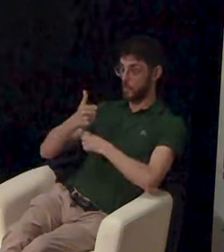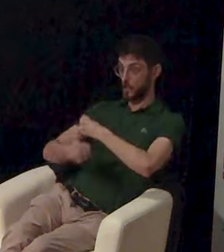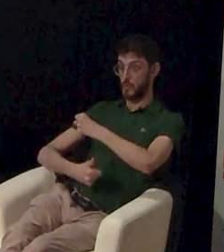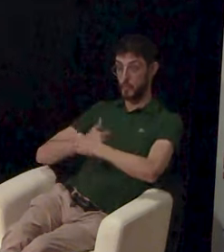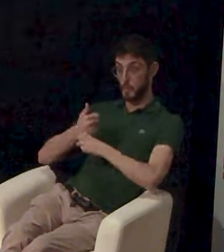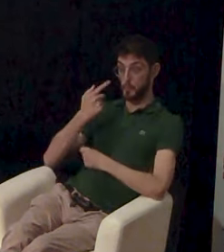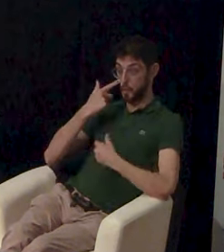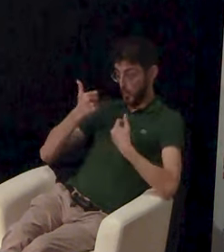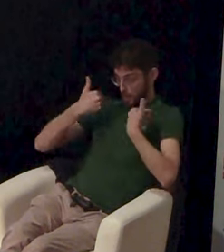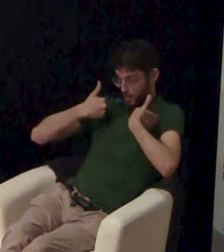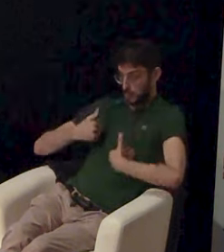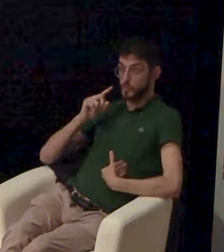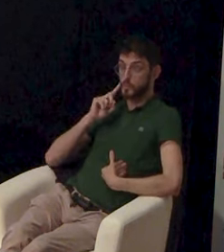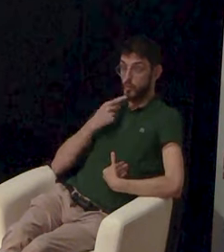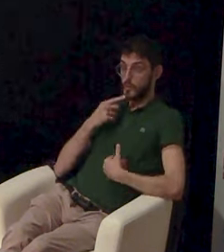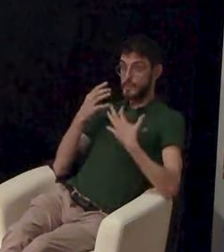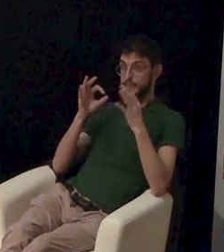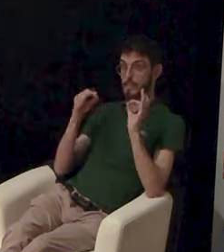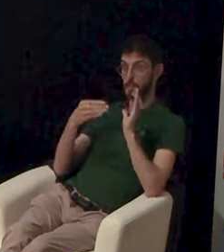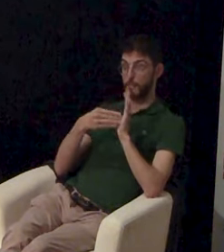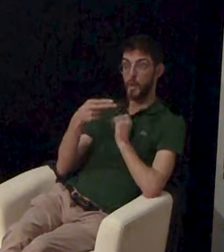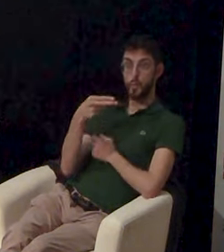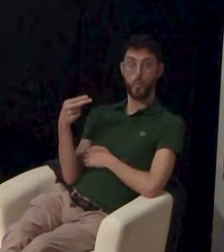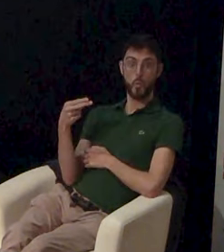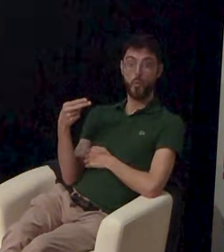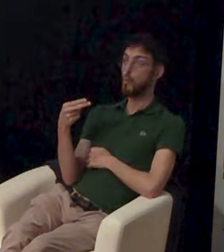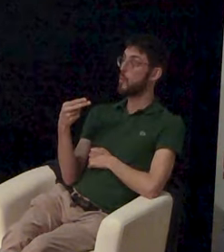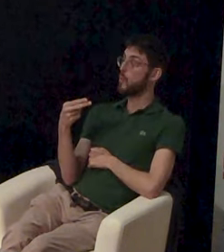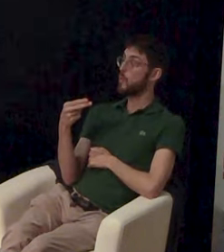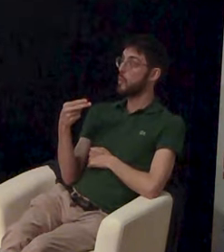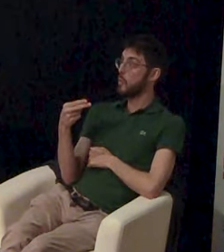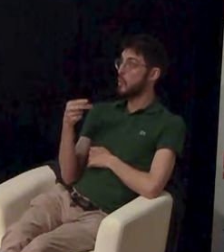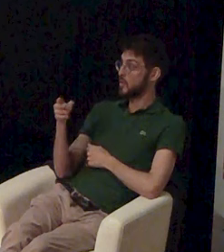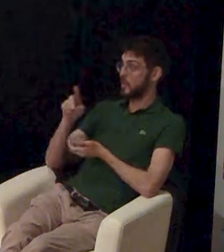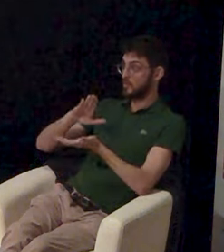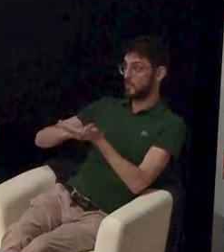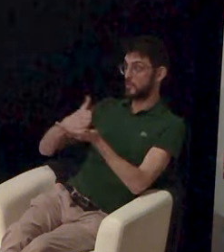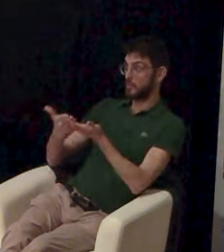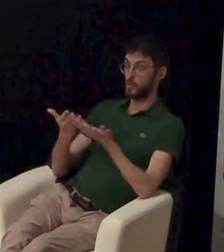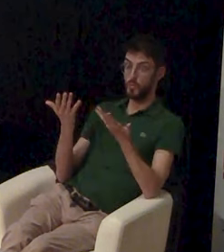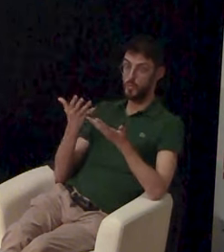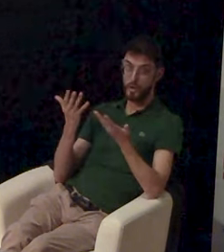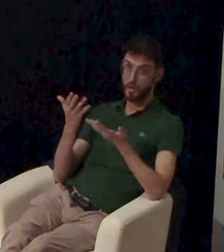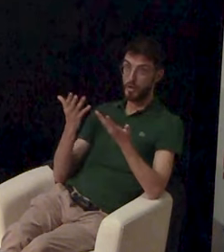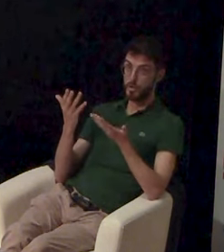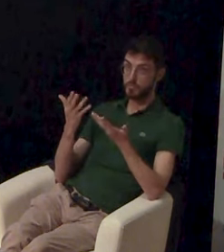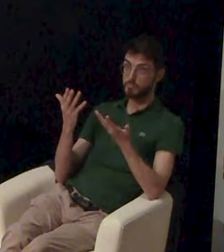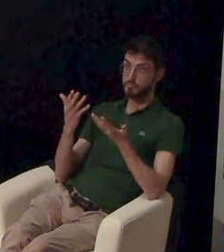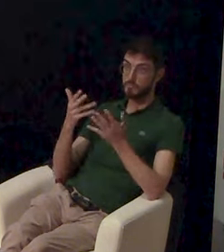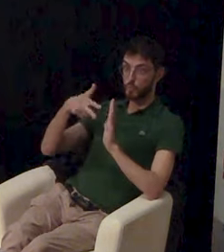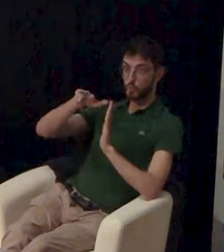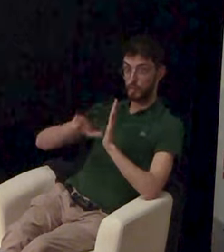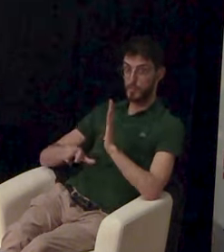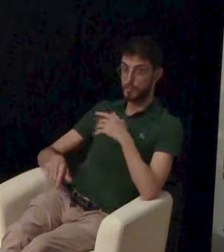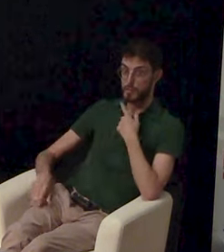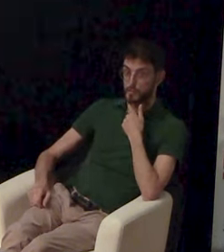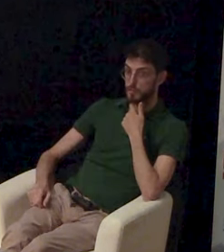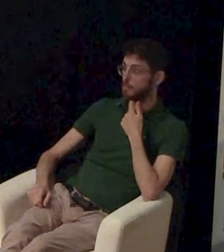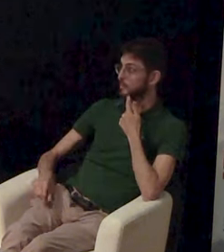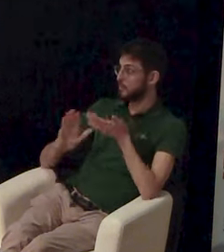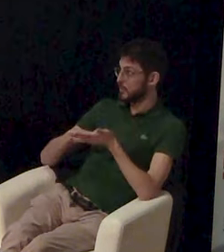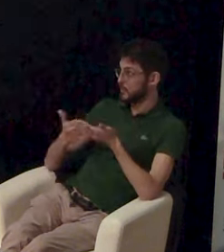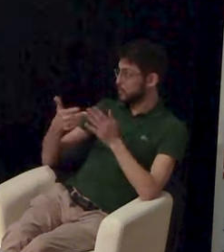exemple, pour les universités, moi, personne sourde, pour un an d'études, j'ai droit à 10 000 euros pour prendre